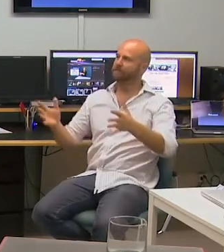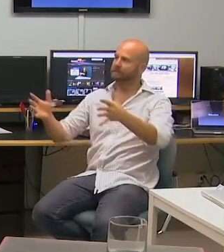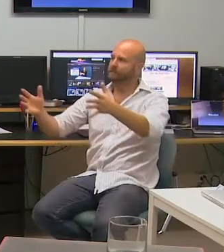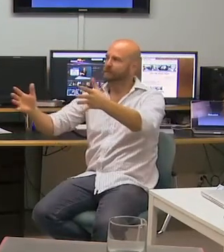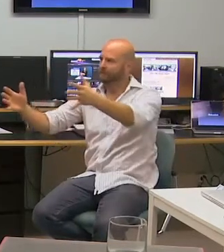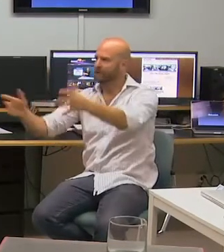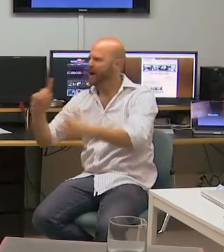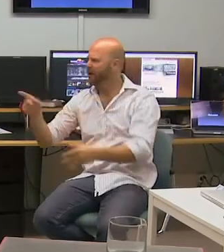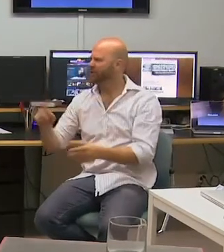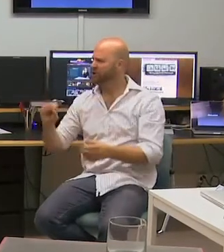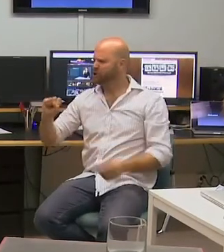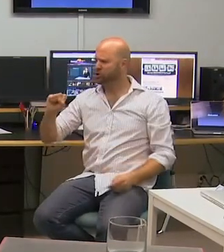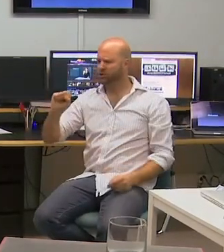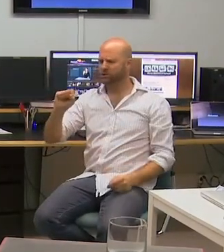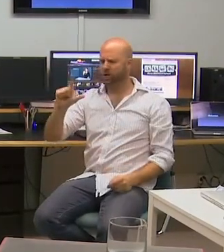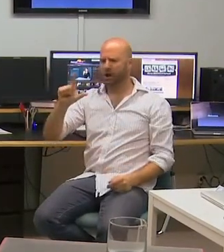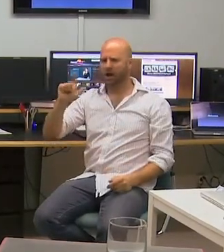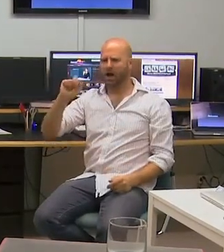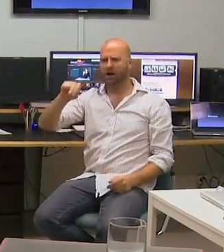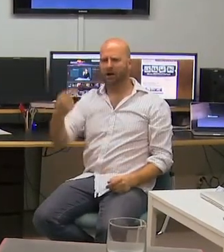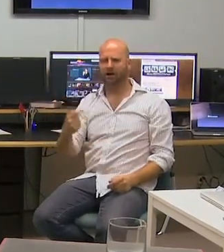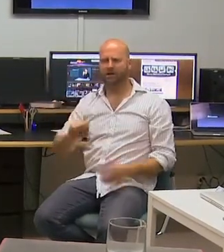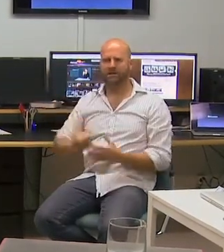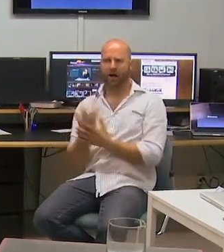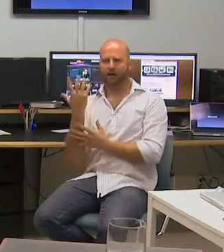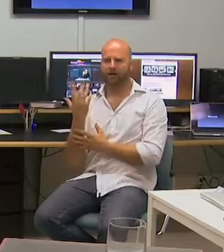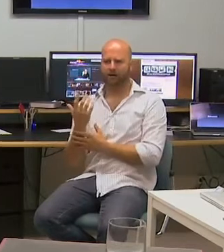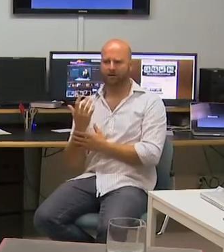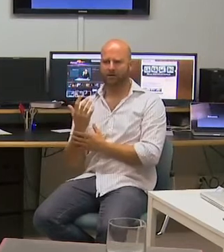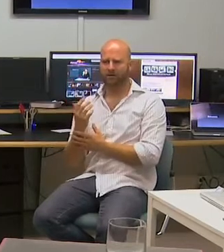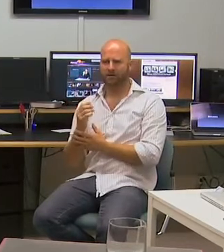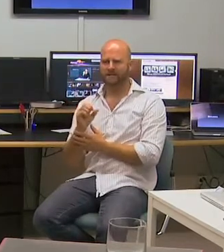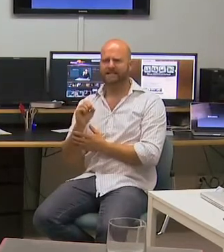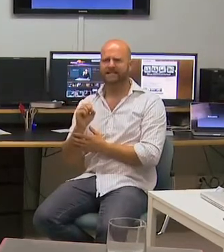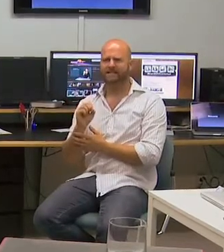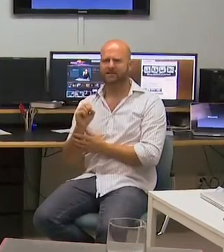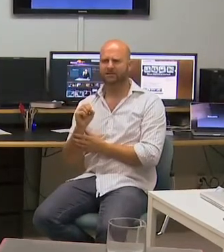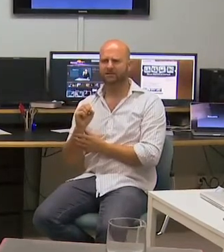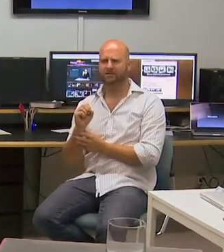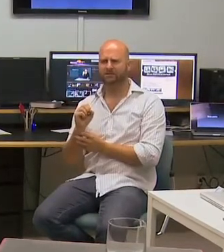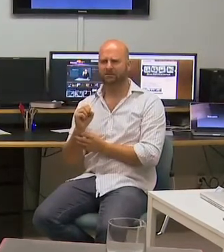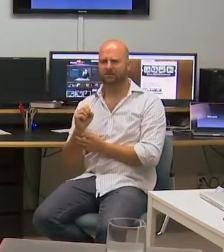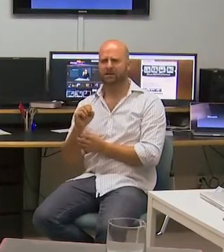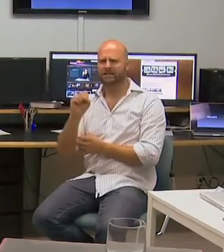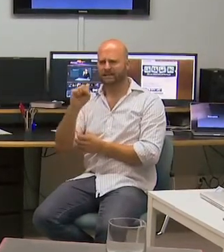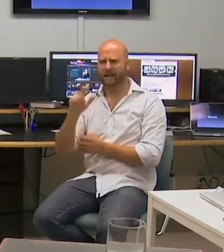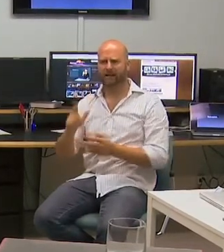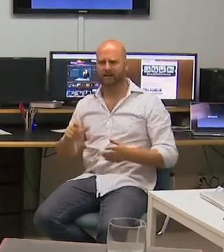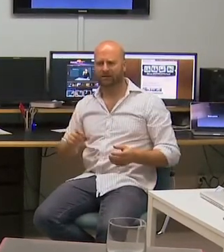sich schnell. Und da ist ein bisschen manchmal die Linguistik im Hintergrund. Zum Beispiel, es gibt auch wie Slang.